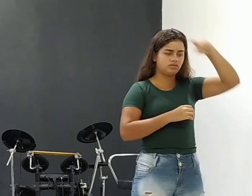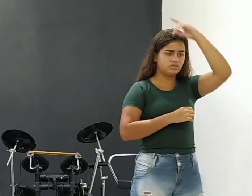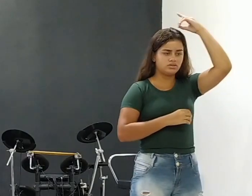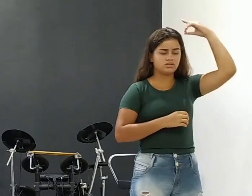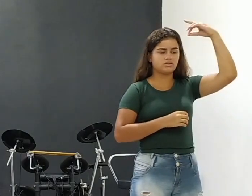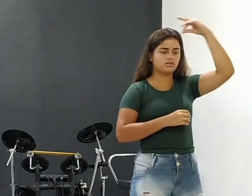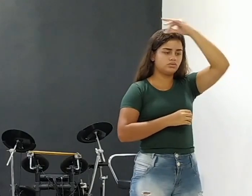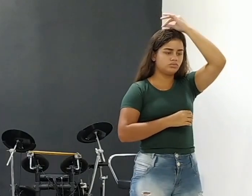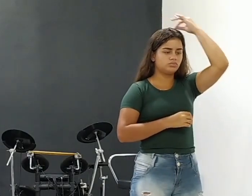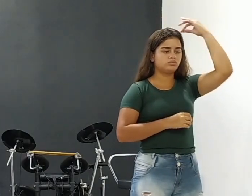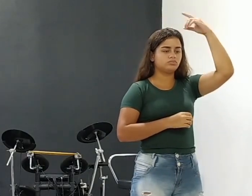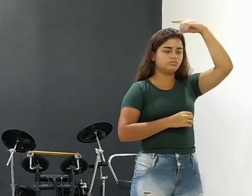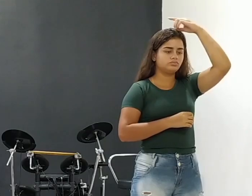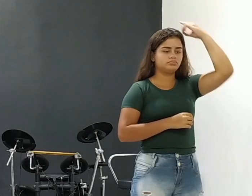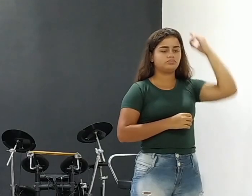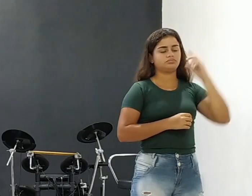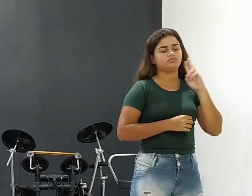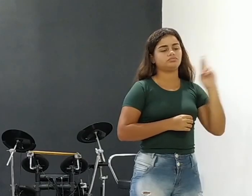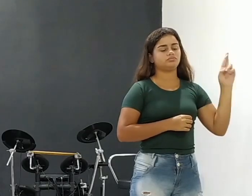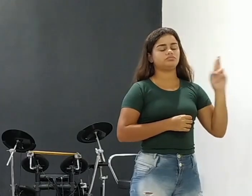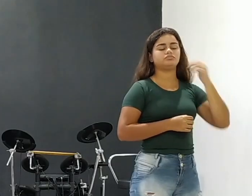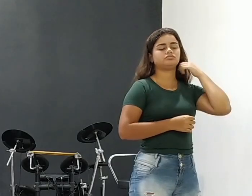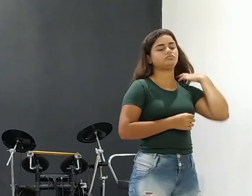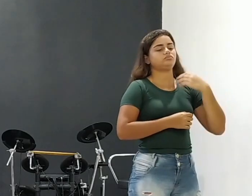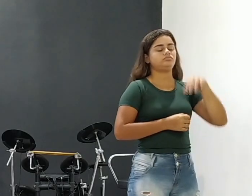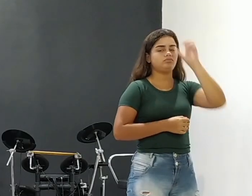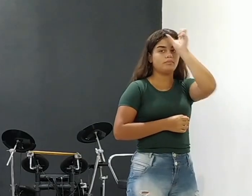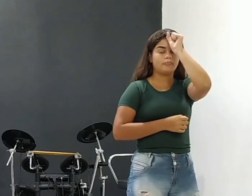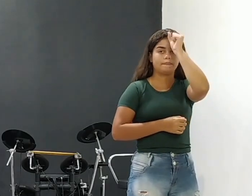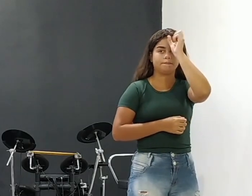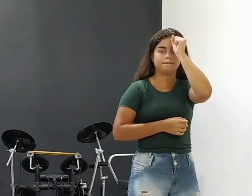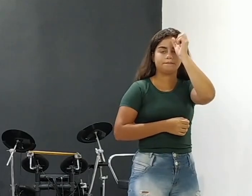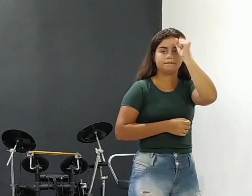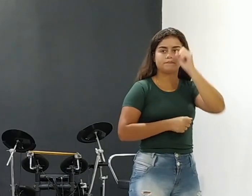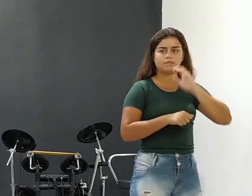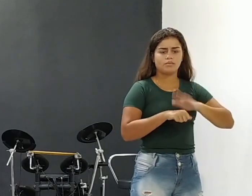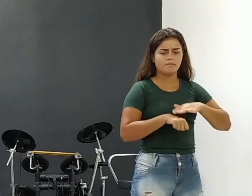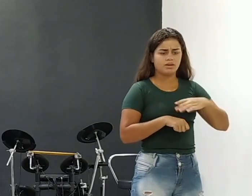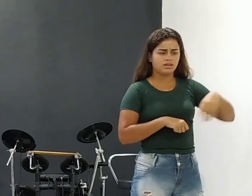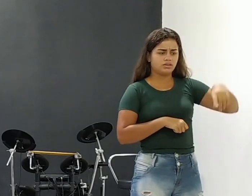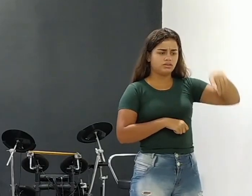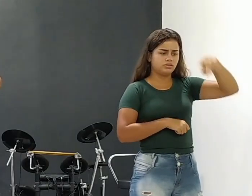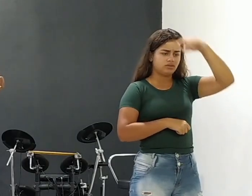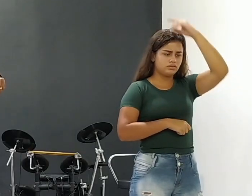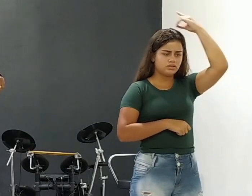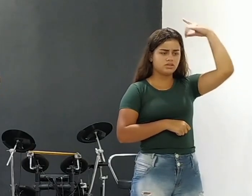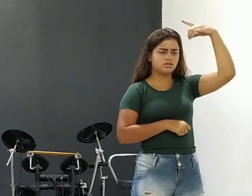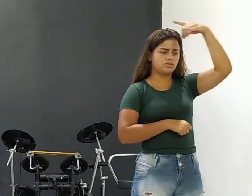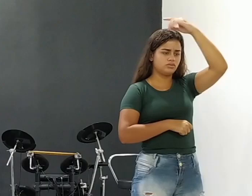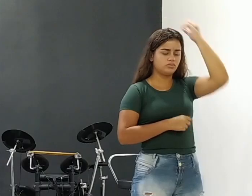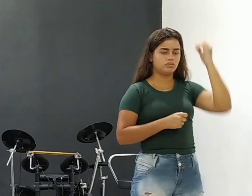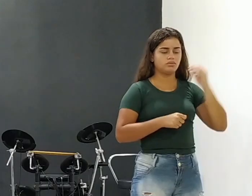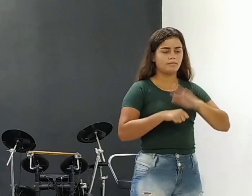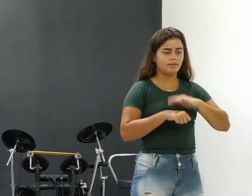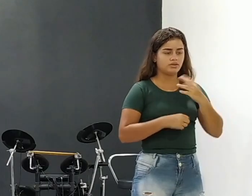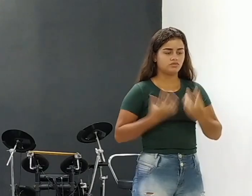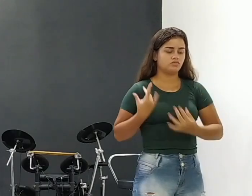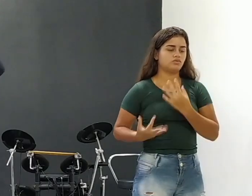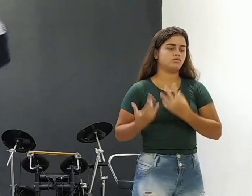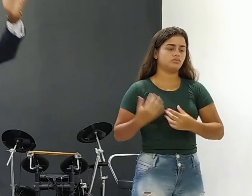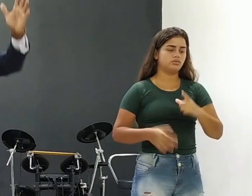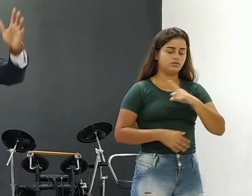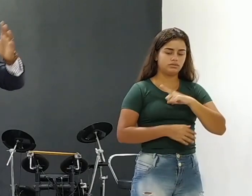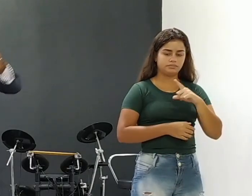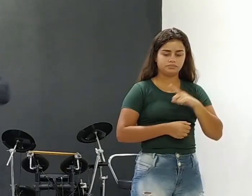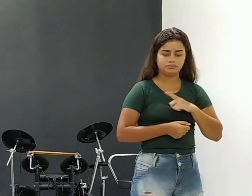eu aprendo uma outra coisa, igreja. Eu aprendo que quanto mais santo a gente fala, mais fogo a gente tem. Eu aprendo que quanto